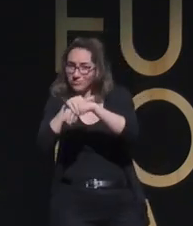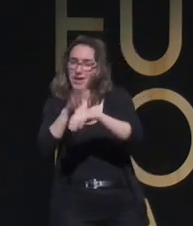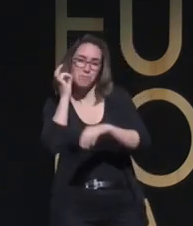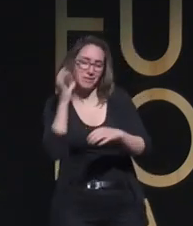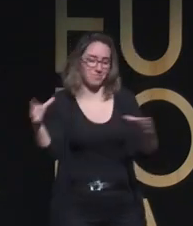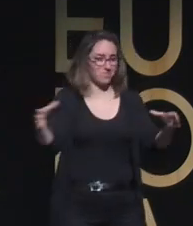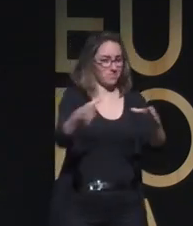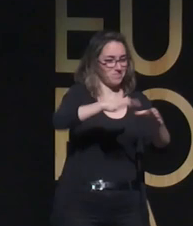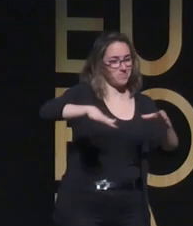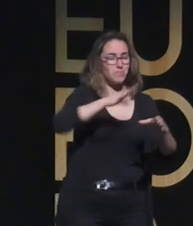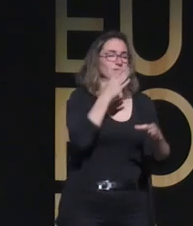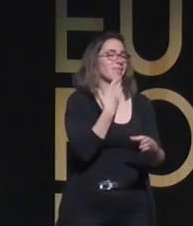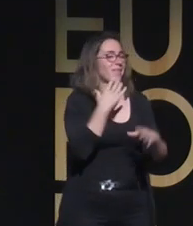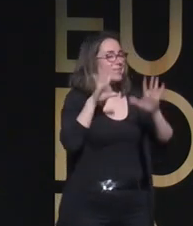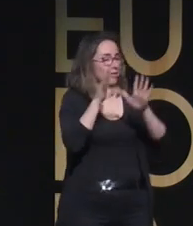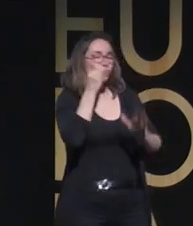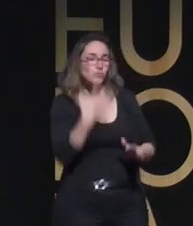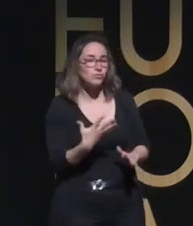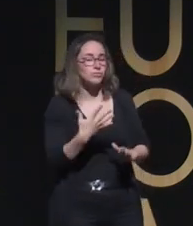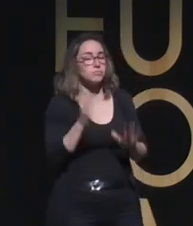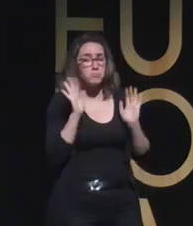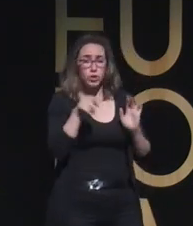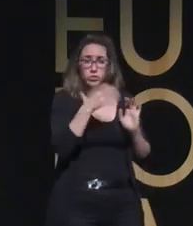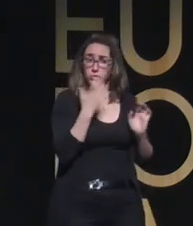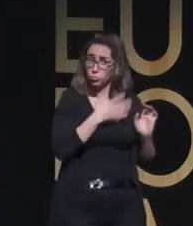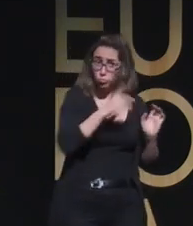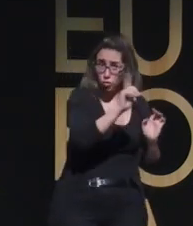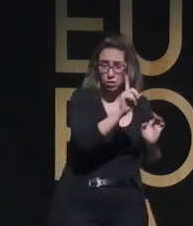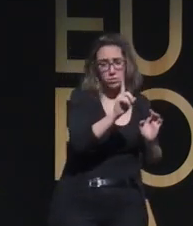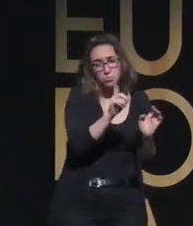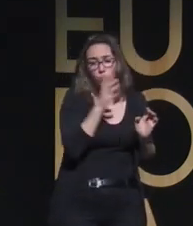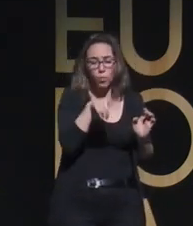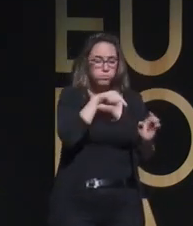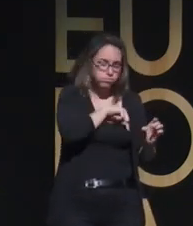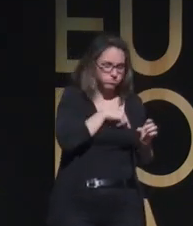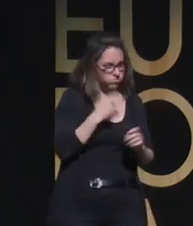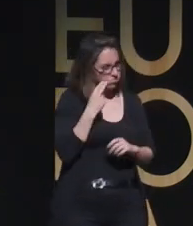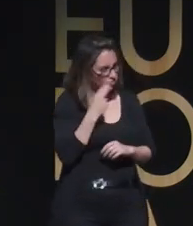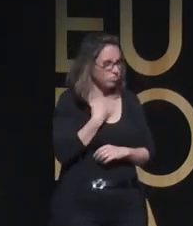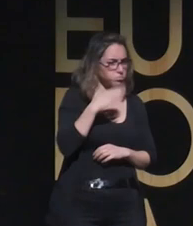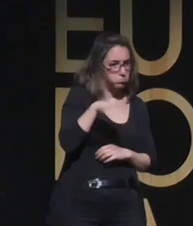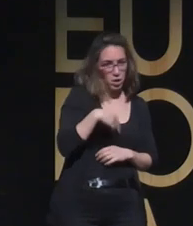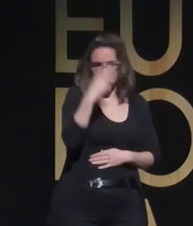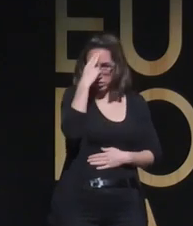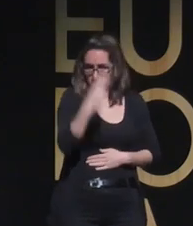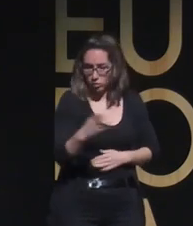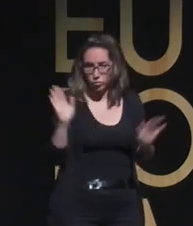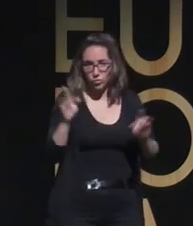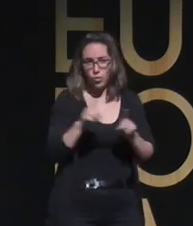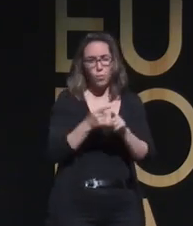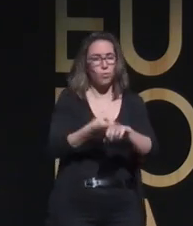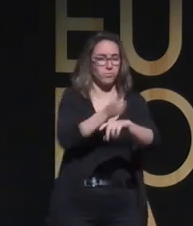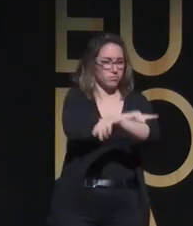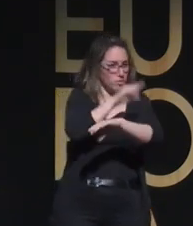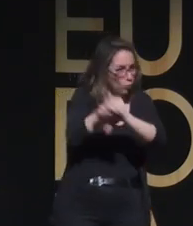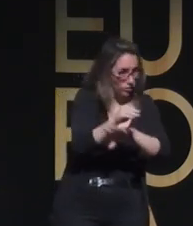tienes 10 años y estaría guay que estuvieras con amigas. Pero si no quieres que vengan, será por algo que te da miedo o que no te apetece. Para que no sea sobreprotección, no sé si me explico,